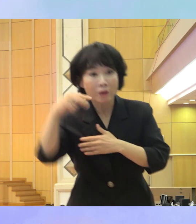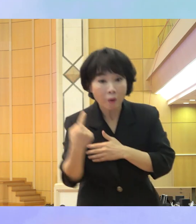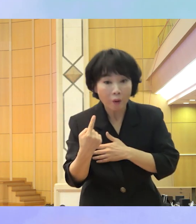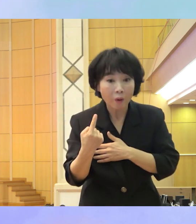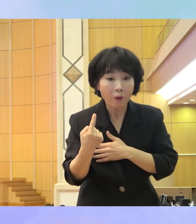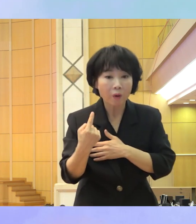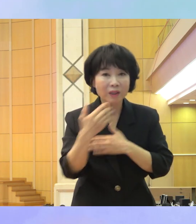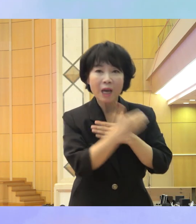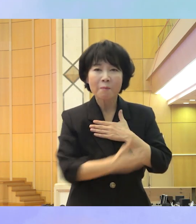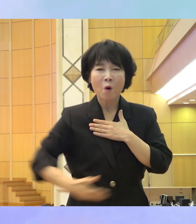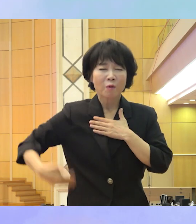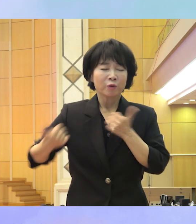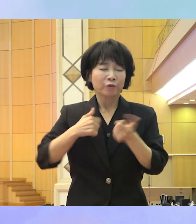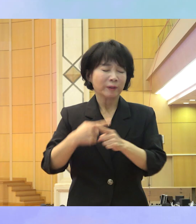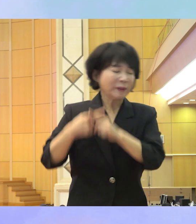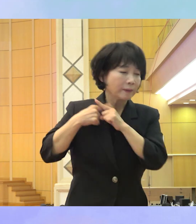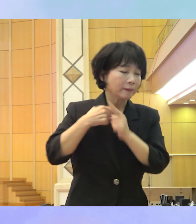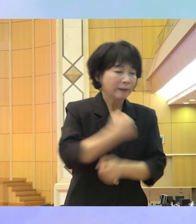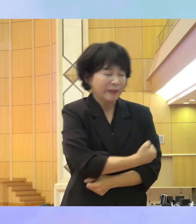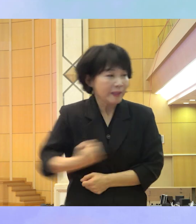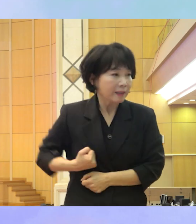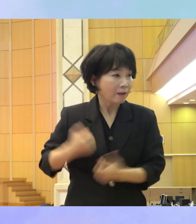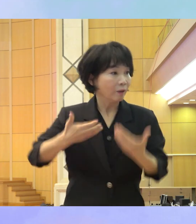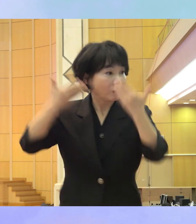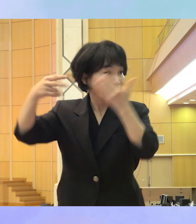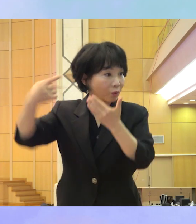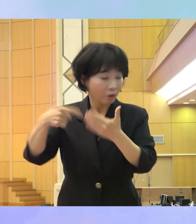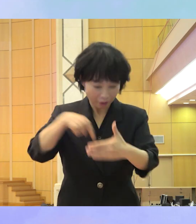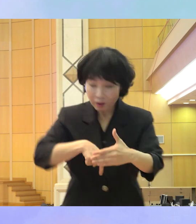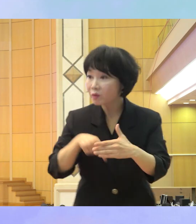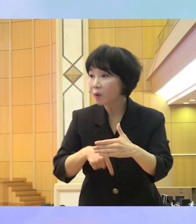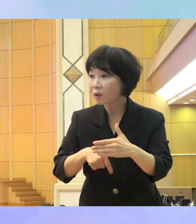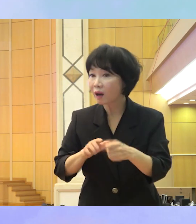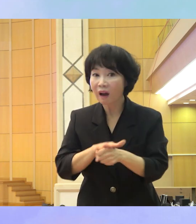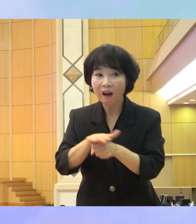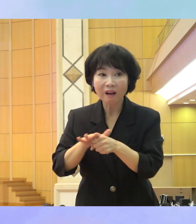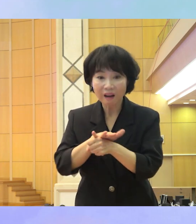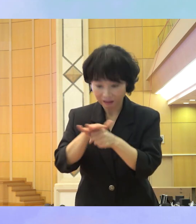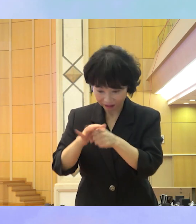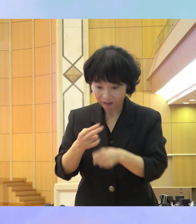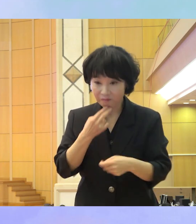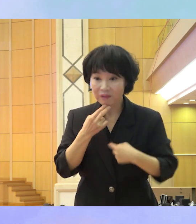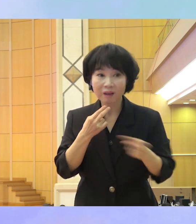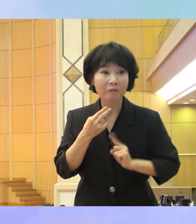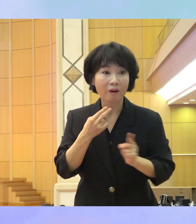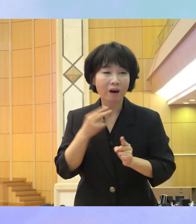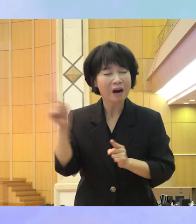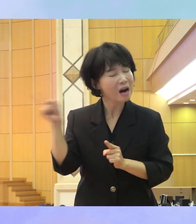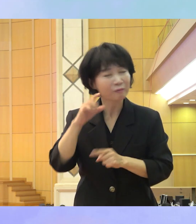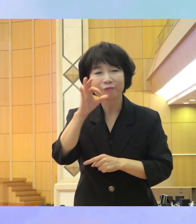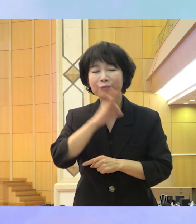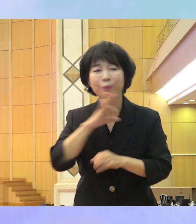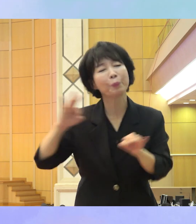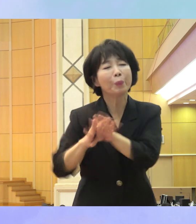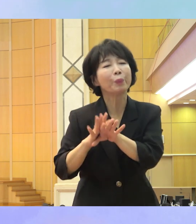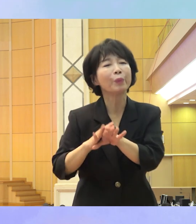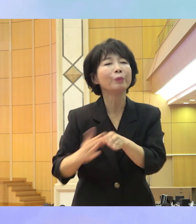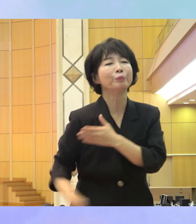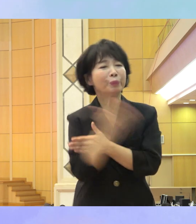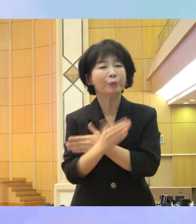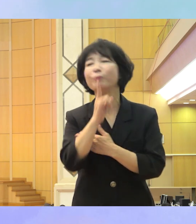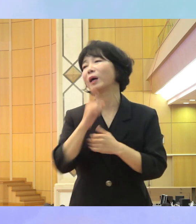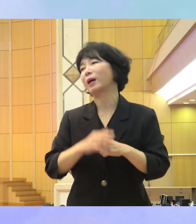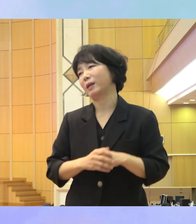내 몸을 불사에 내어서 희생을 했을지라도 사랑이 없으면 아무것도 아니고 아무 유익이 없다고 그랬어요.